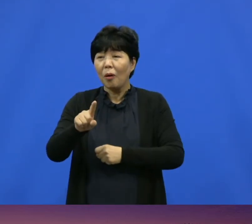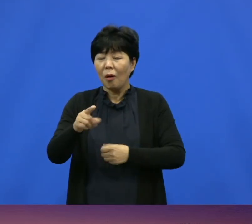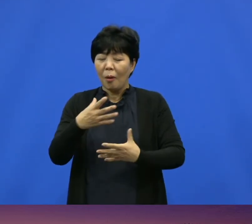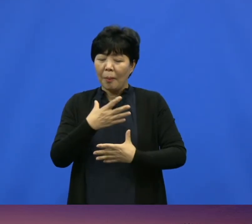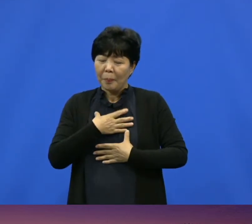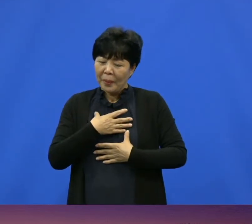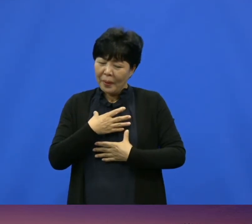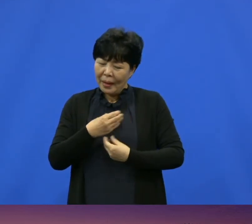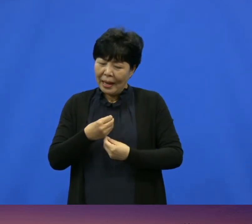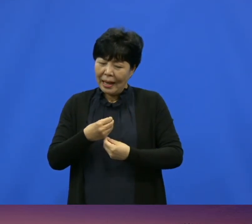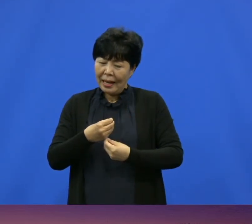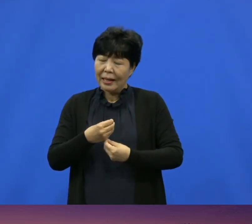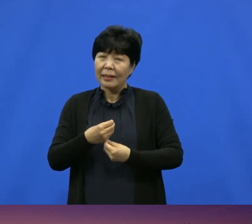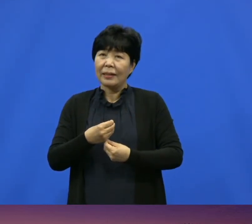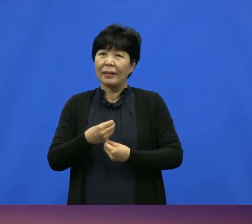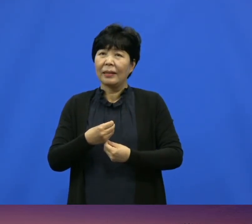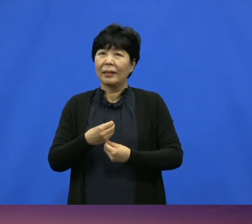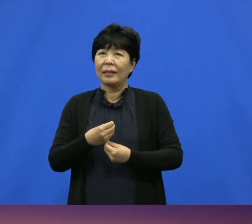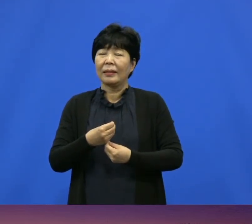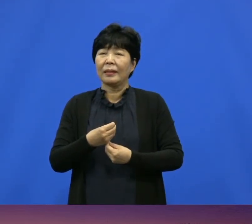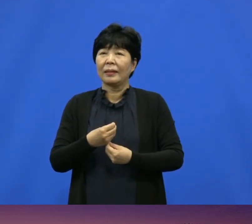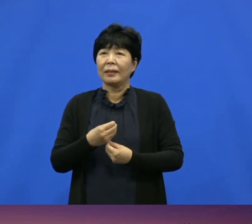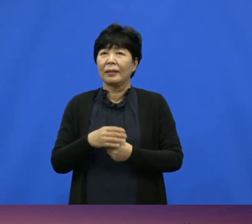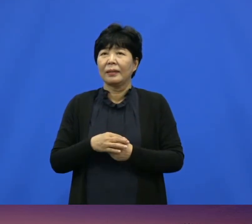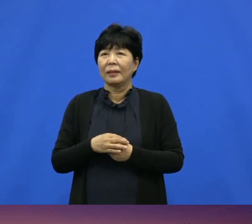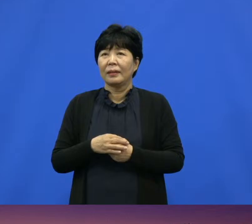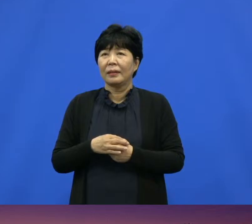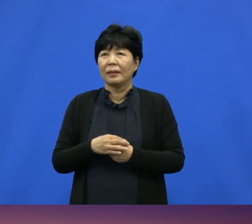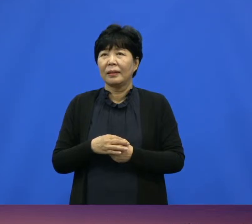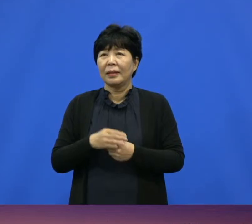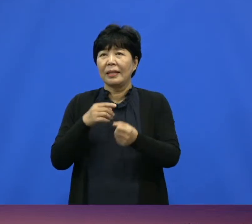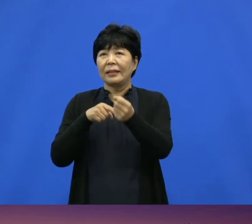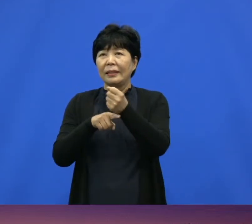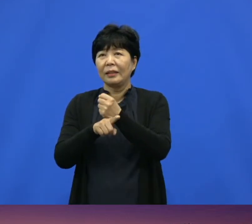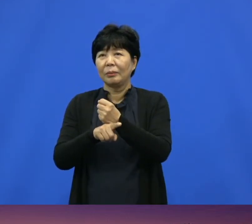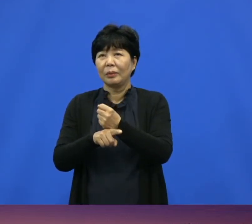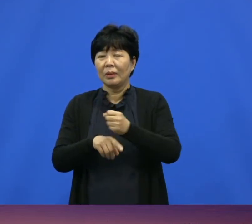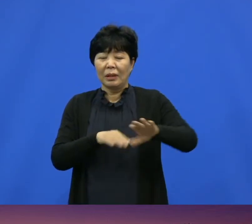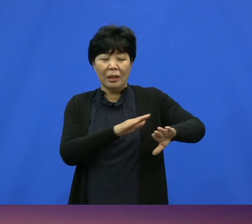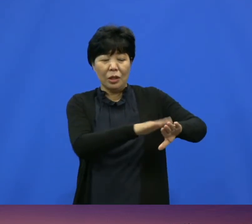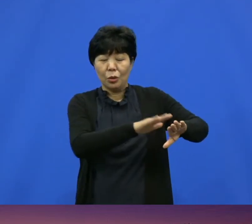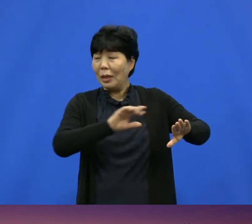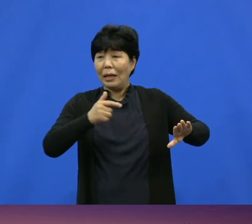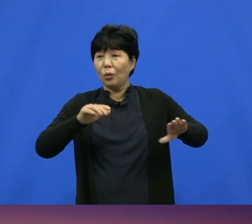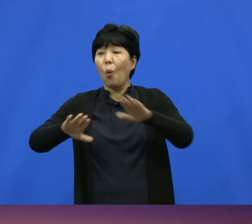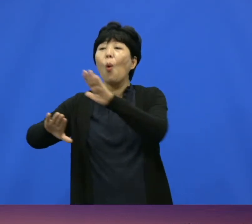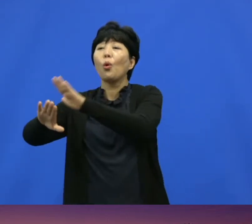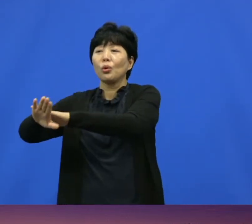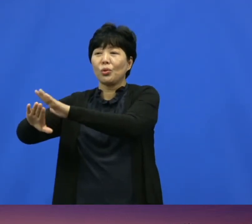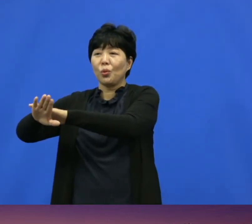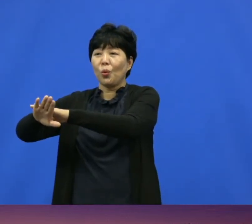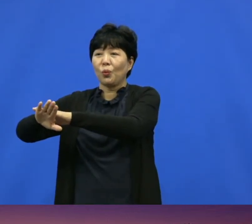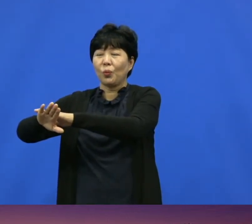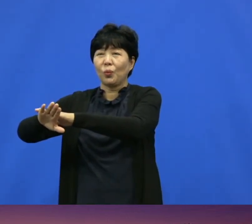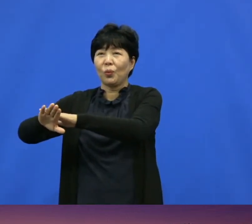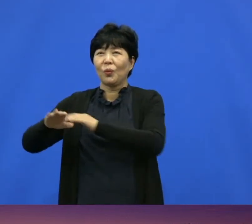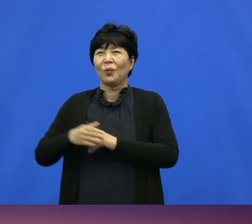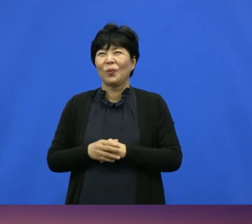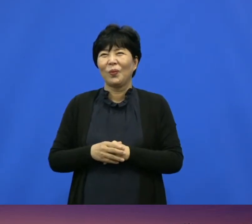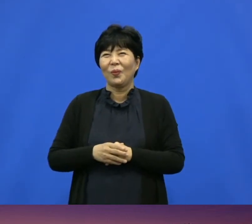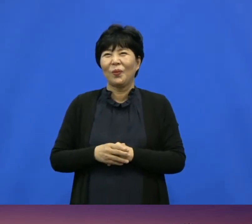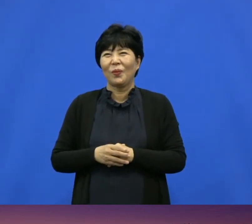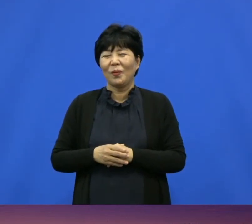거예요. 확실하다는 거예요. 나의 오른손을 붙잡아 주시는 거예요. 우리의 왼손이 아니고 하나님께로부터 오는